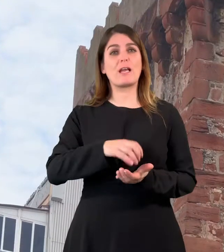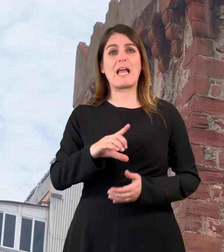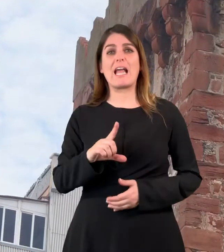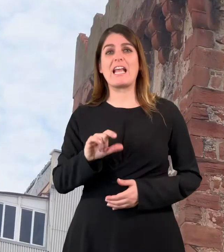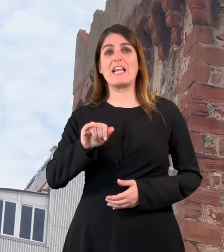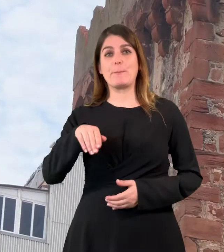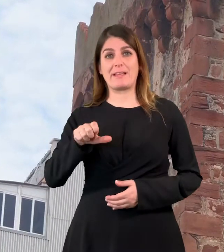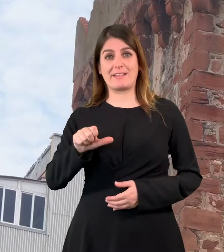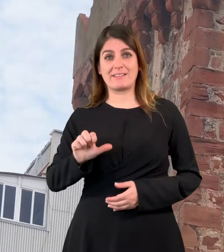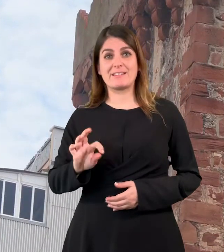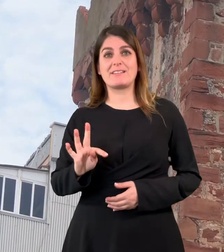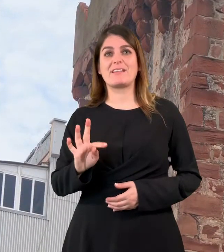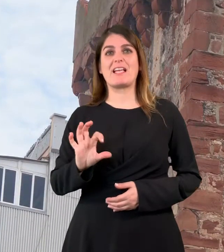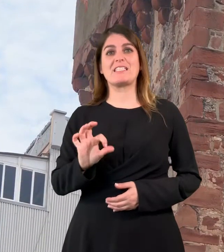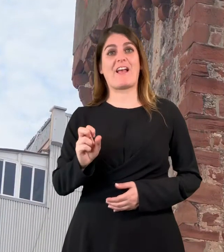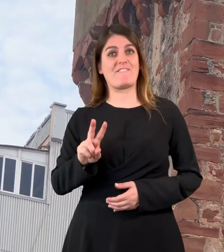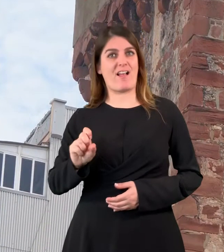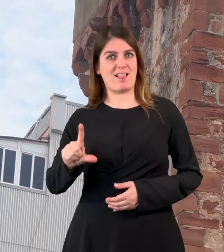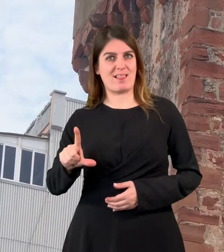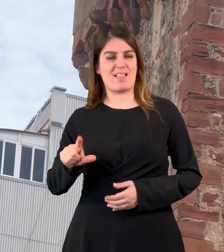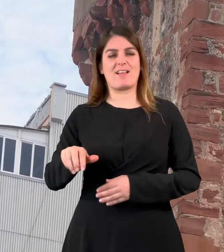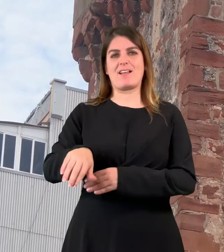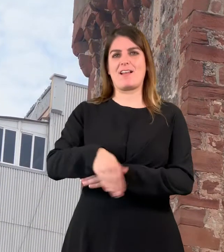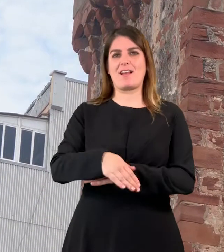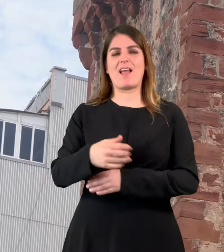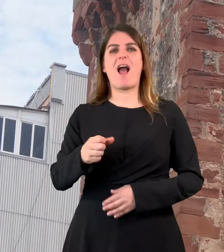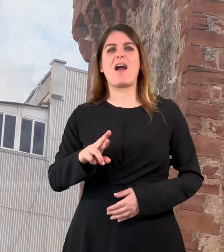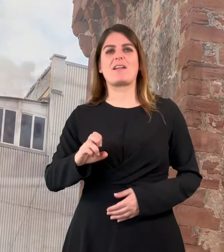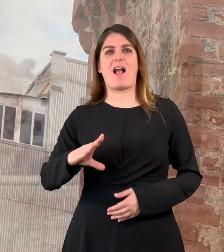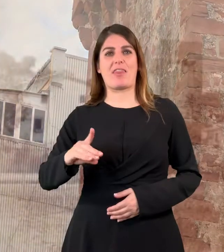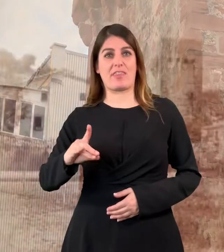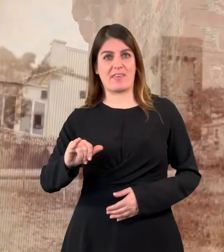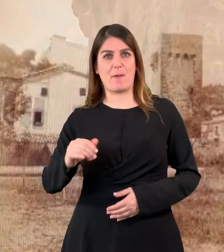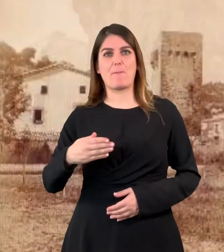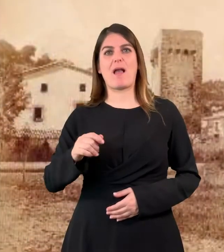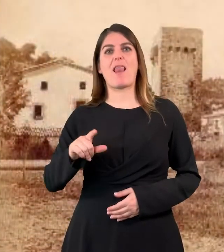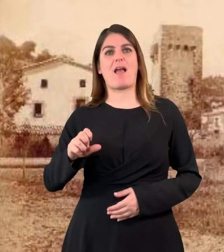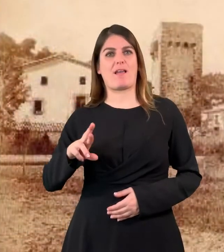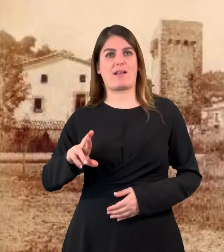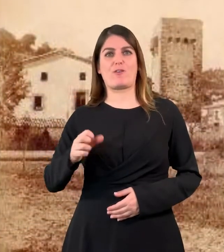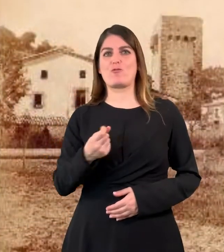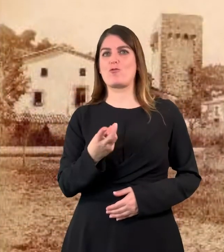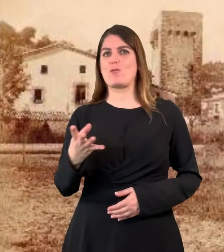Torre d'en Climent Savall, carrer d'Arcadi Balaguer, 116.